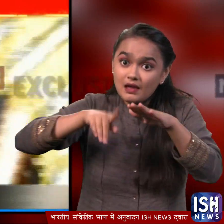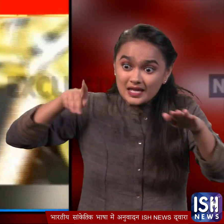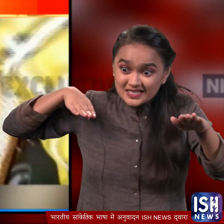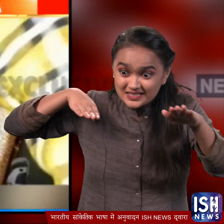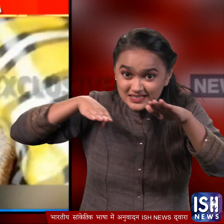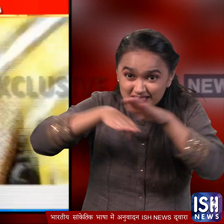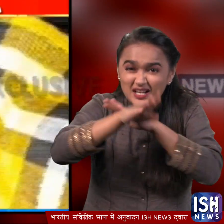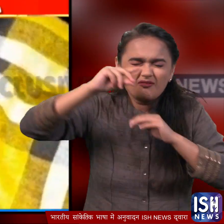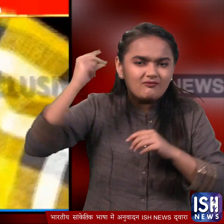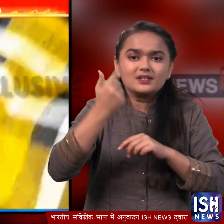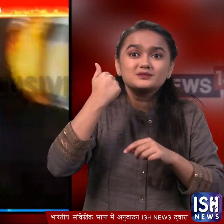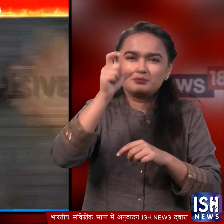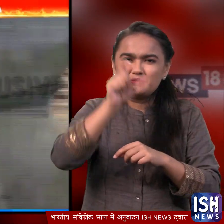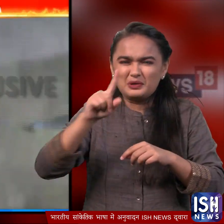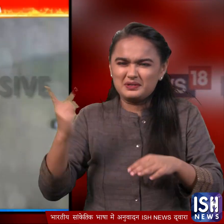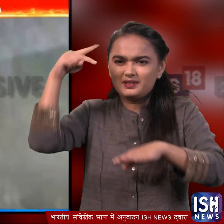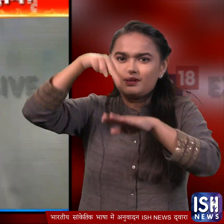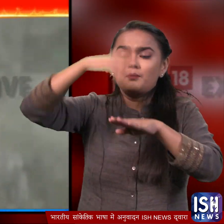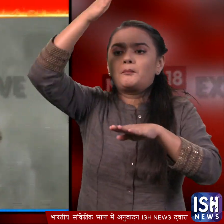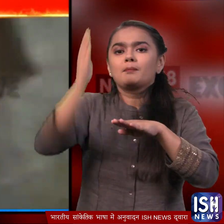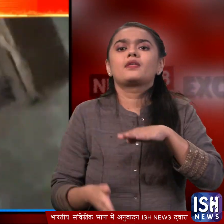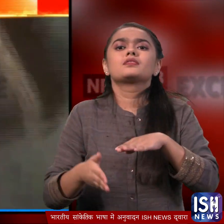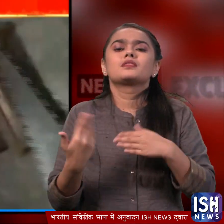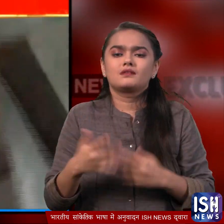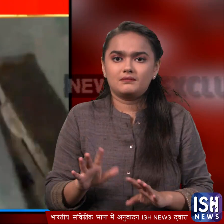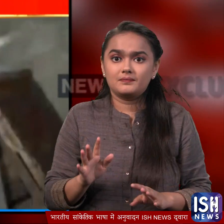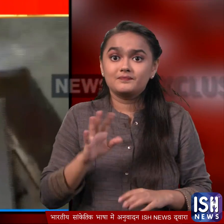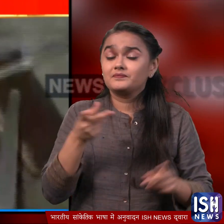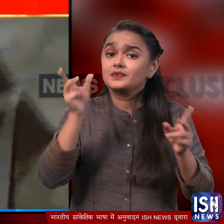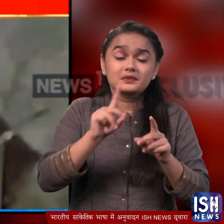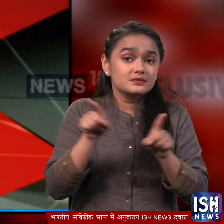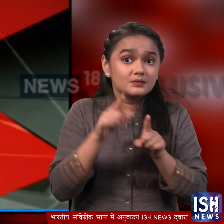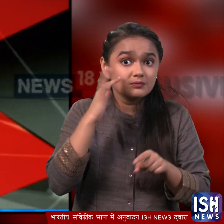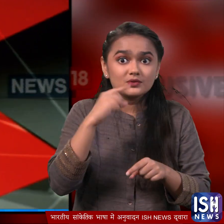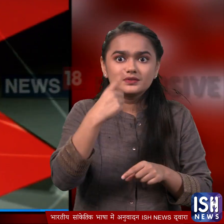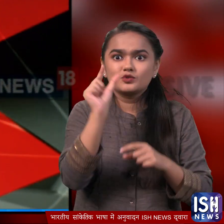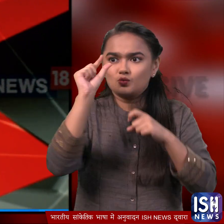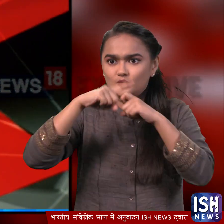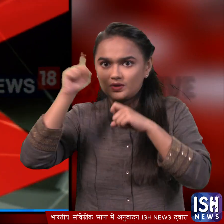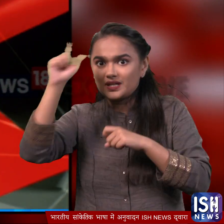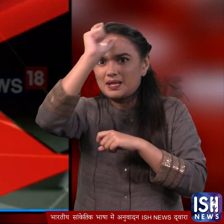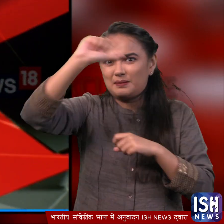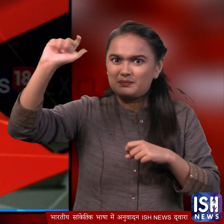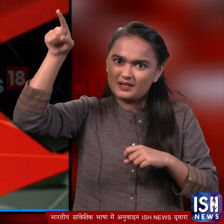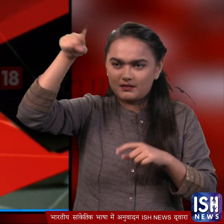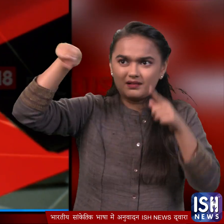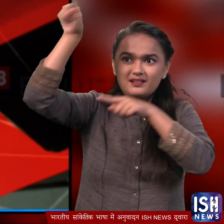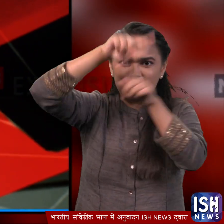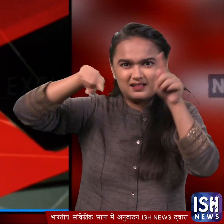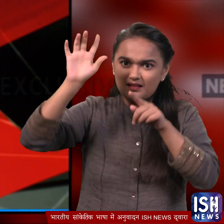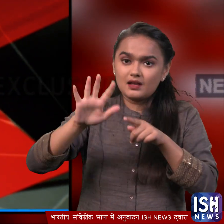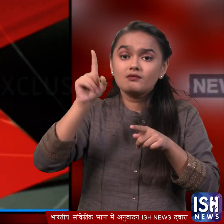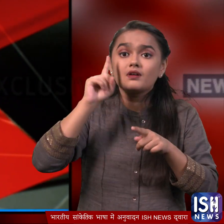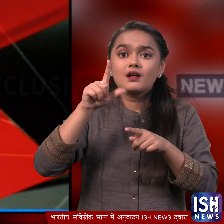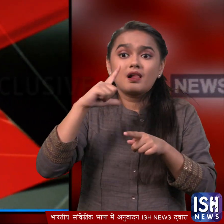घुस गया और जैसे ही वो अंदर गया, एक आदमी ने चढ़कर फौरन उसका ढक्कन बंद कर दिया। सौभाग्य की एक बात है कि उत्तराखंड और नेपाल की सीमा से